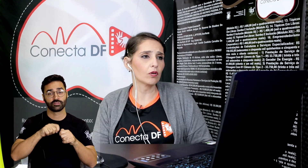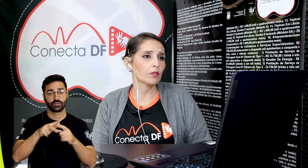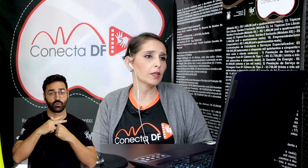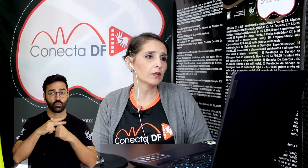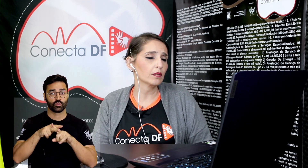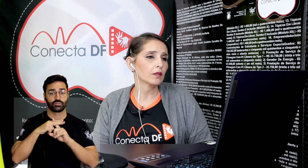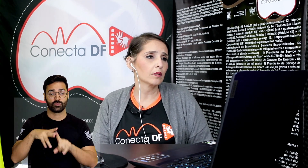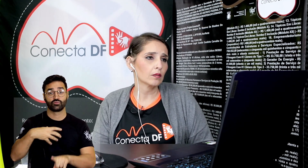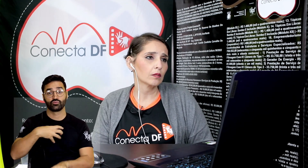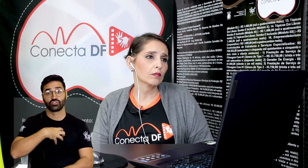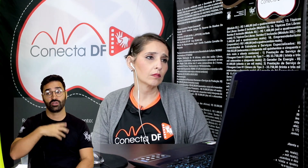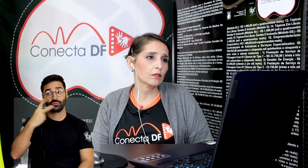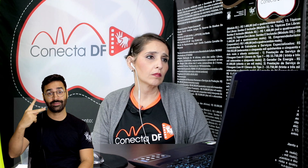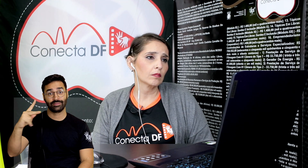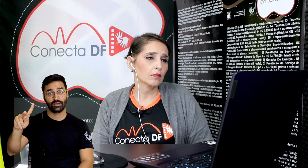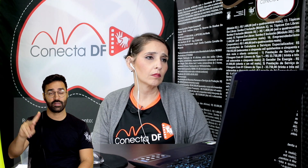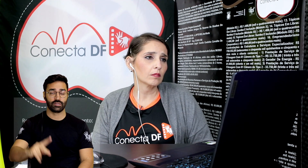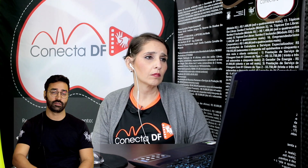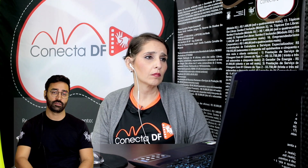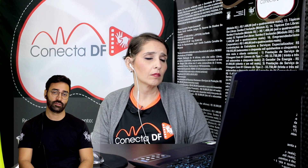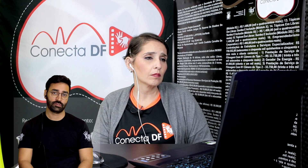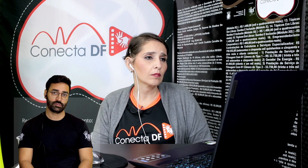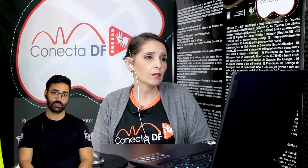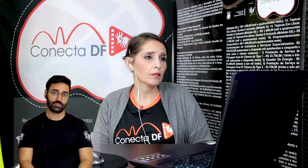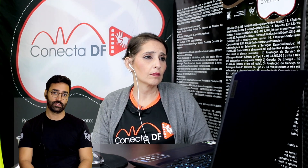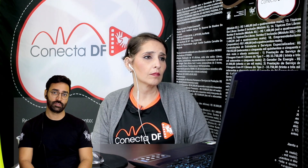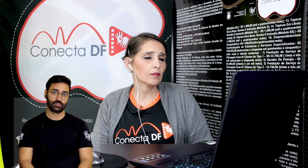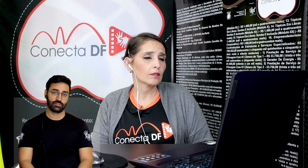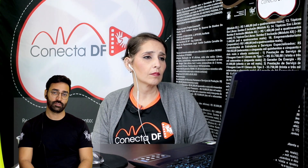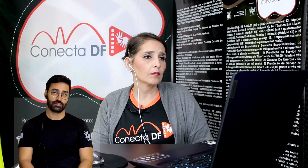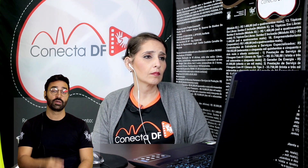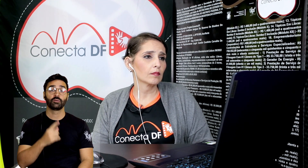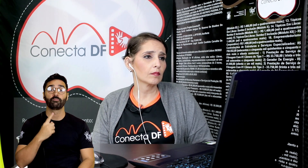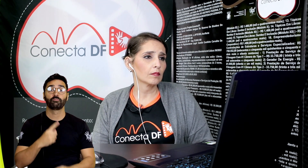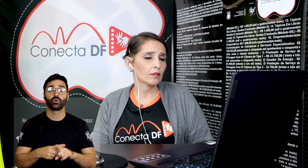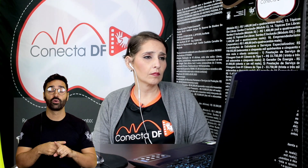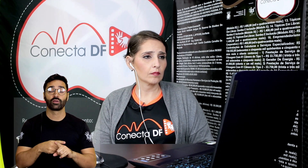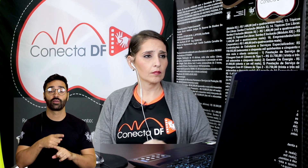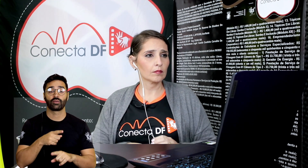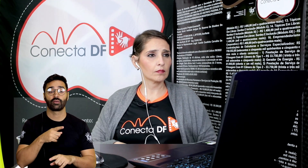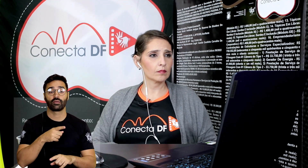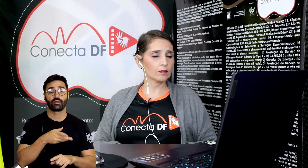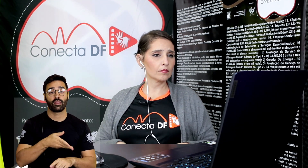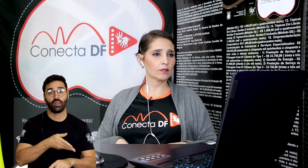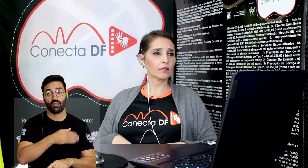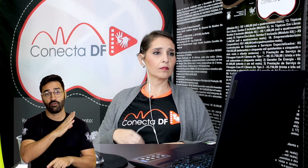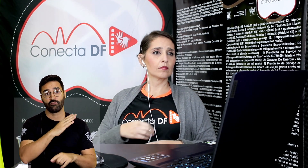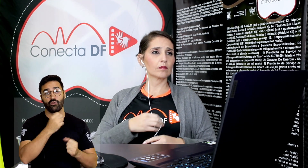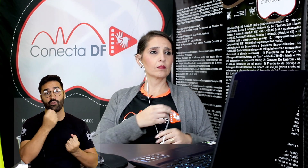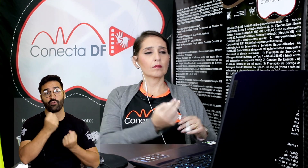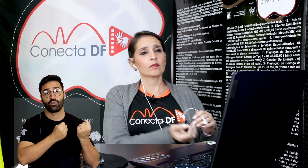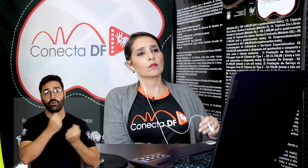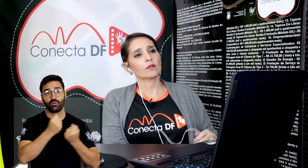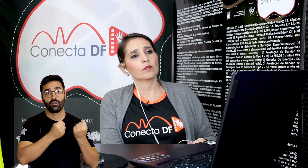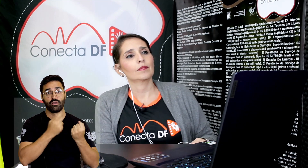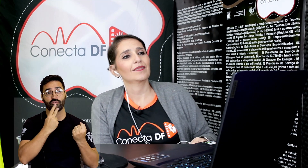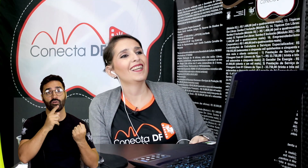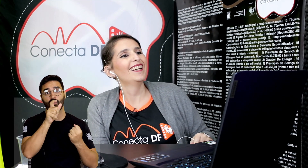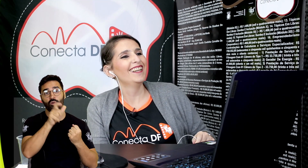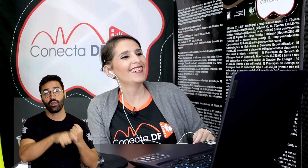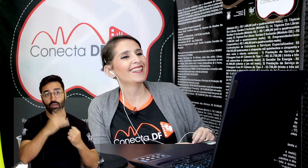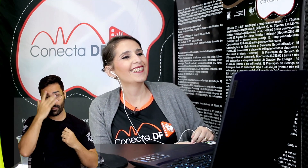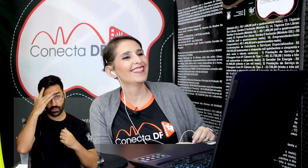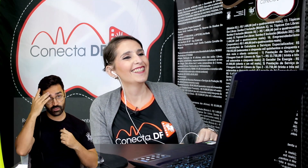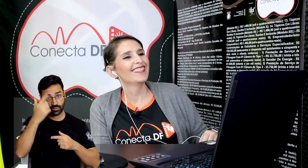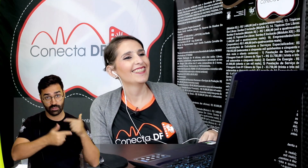melhor forma. Ah, tá. É porque minha menina levou o carro esses dias aqui, falou, mãe, o rapaz lá é surdo,